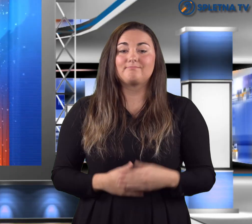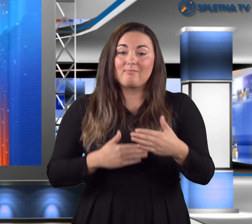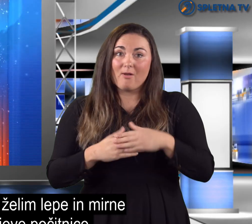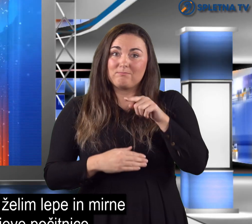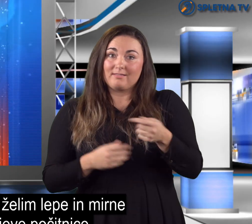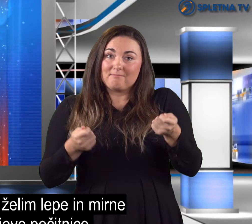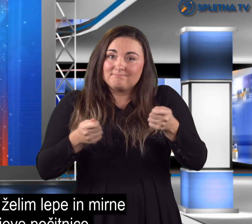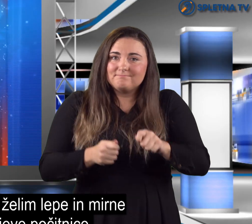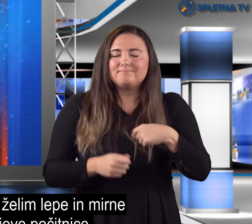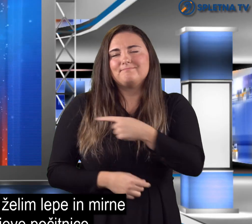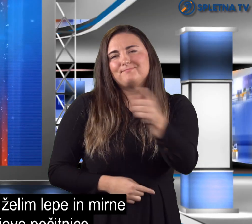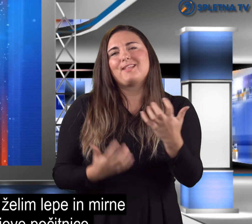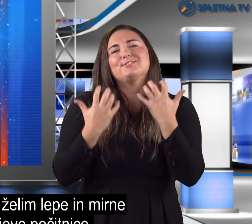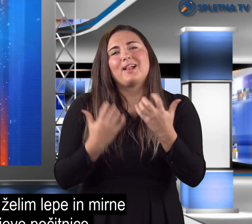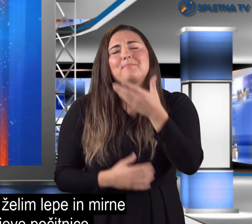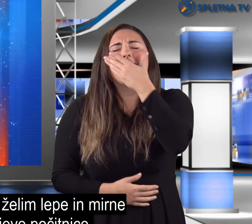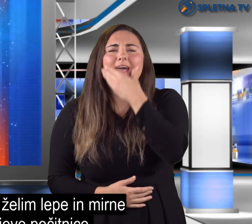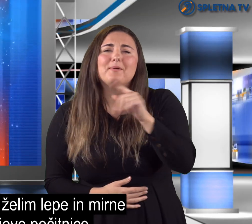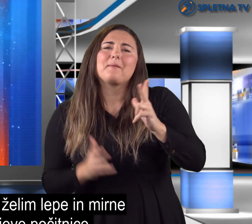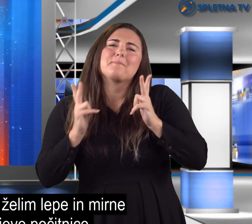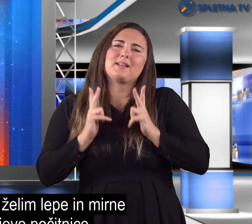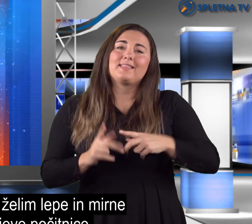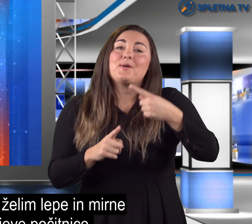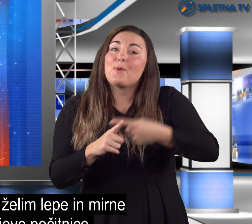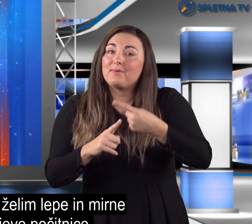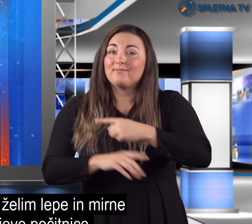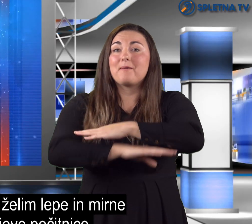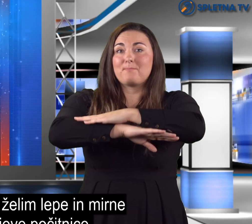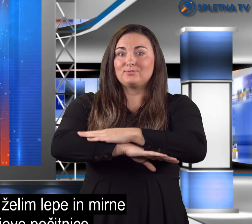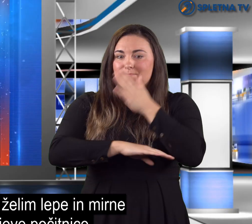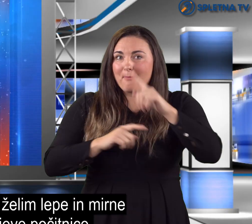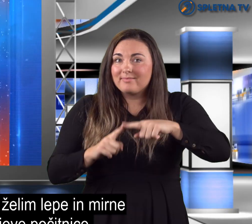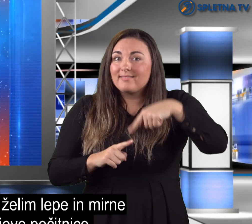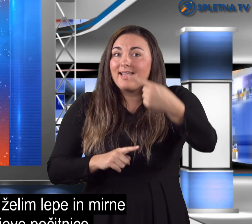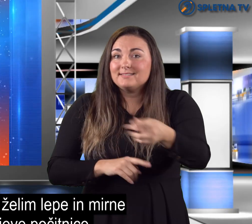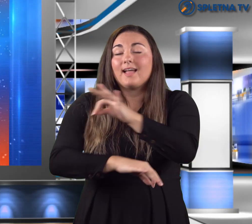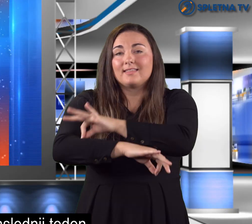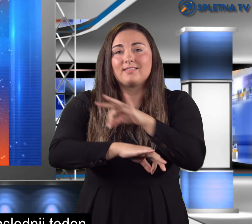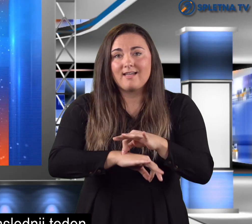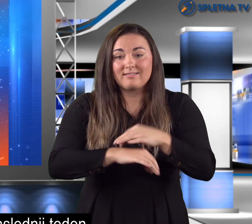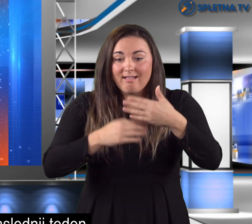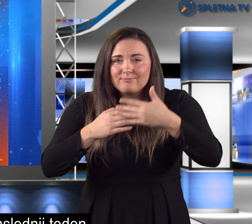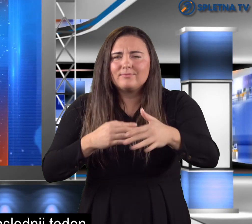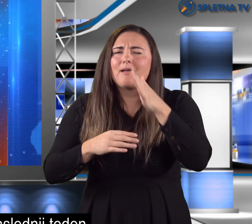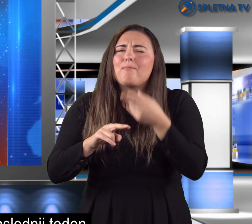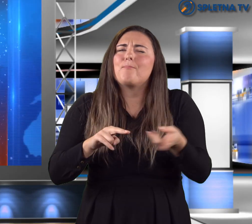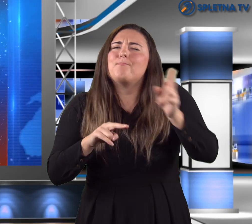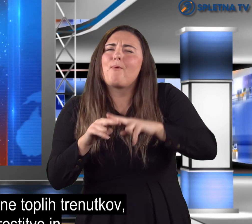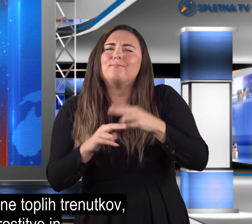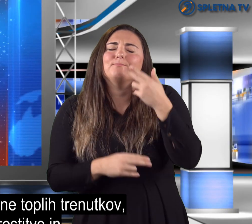Ob tem vam želimo lepe in mirne krompirjeve počitnice, ki so naslednji teden. Naj bodo polne